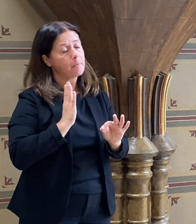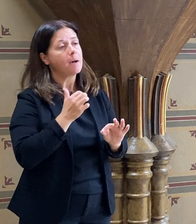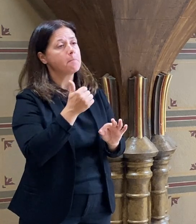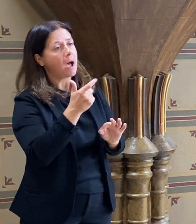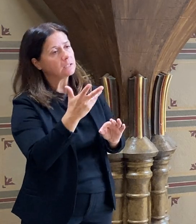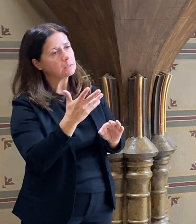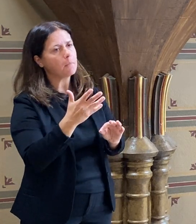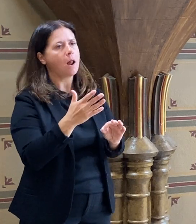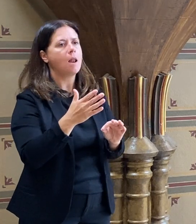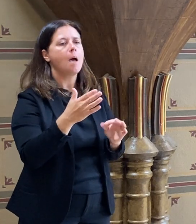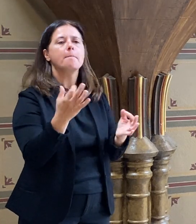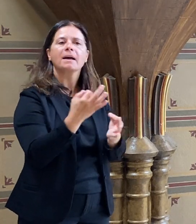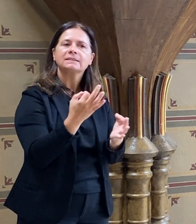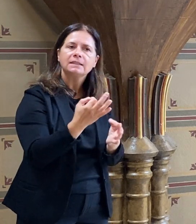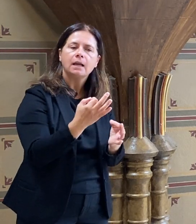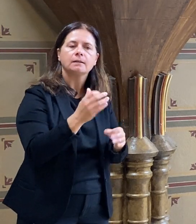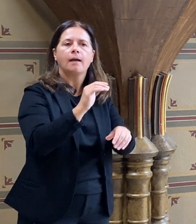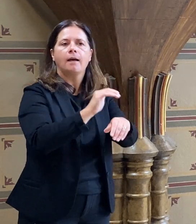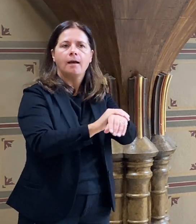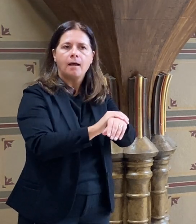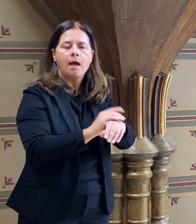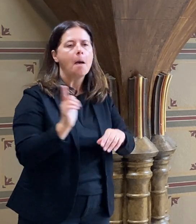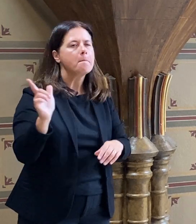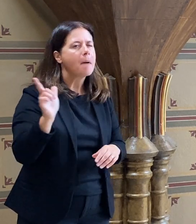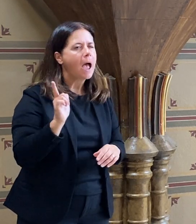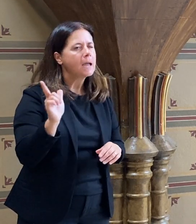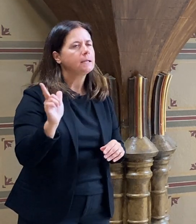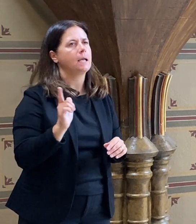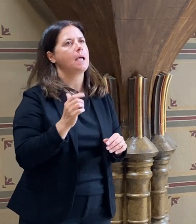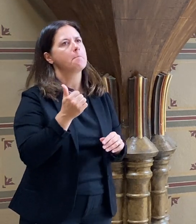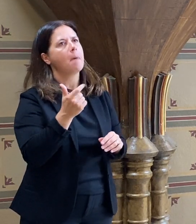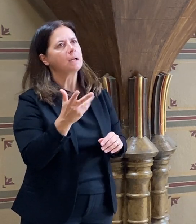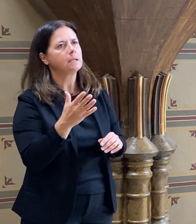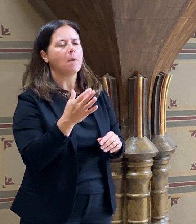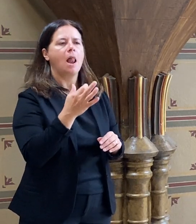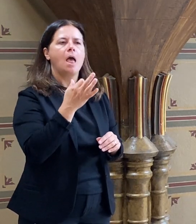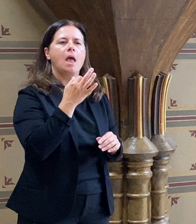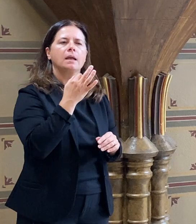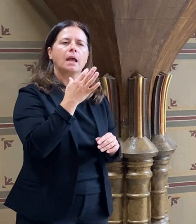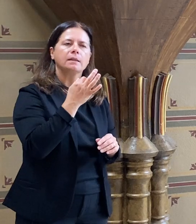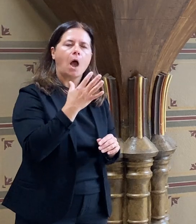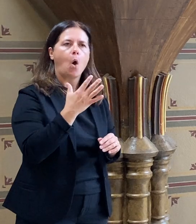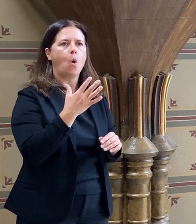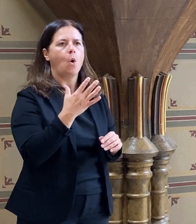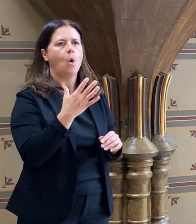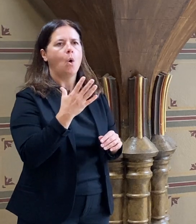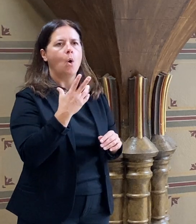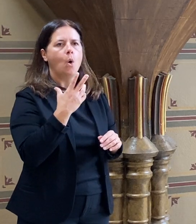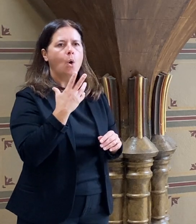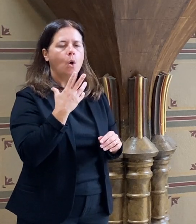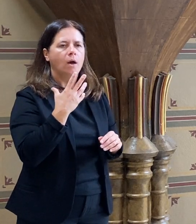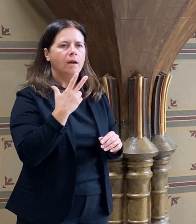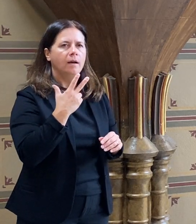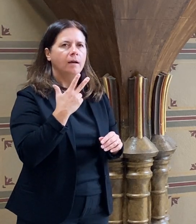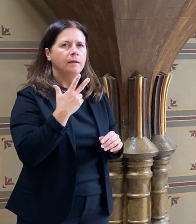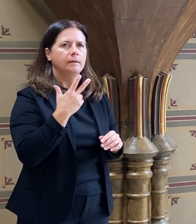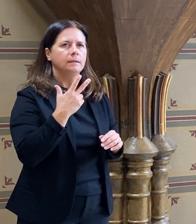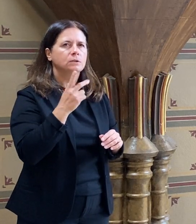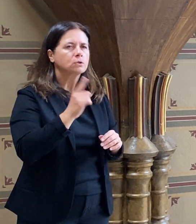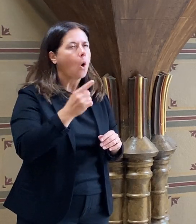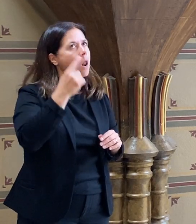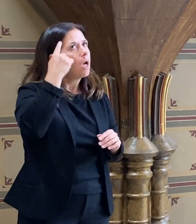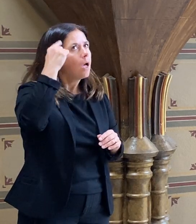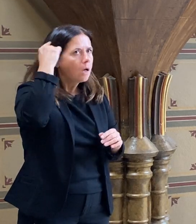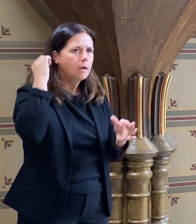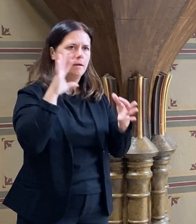immer wieder, dass wir beide uns manchmal genau darauf auch wirklich zurückbesinnen